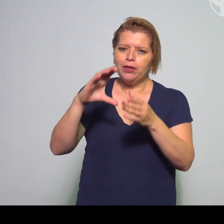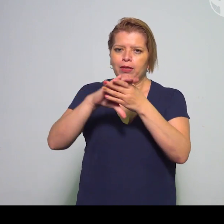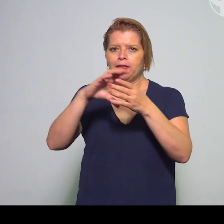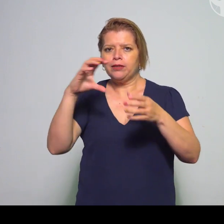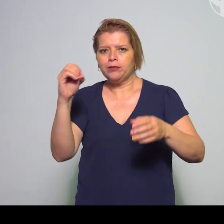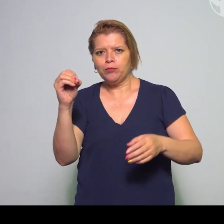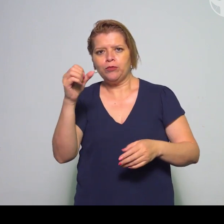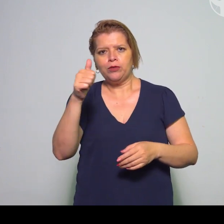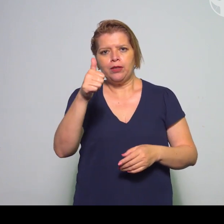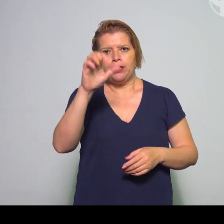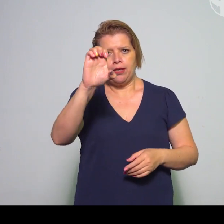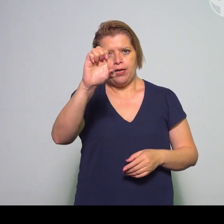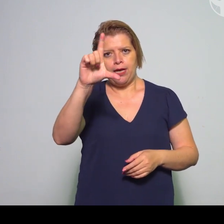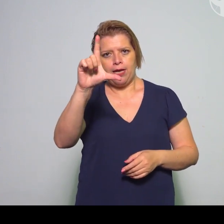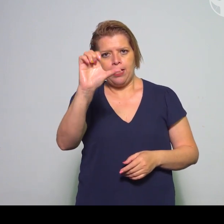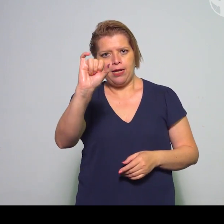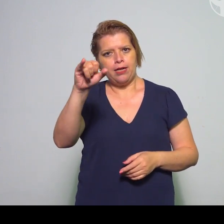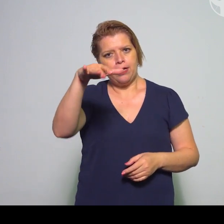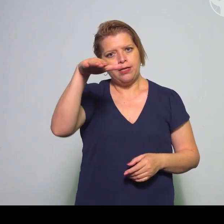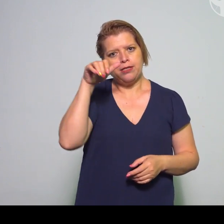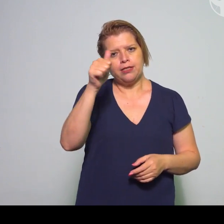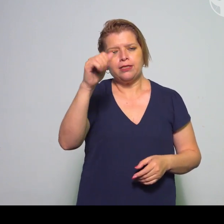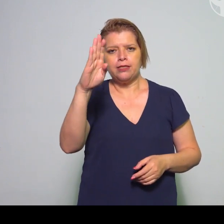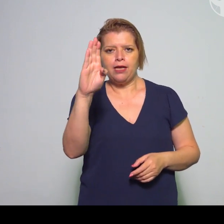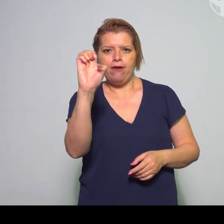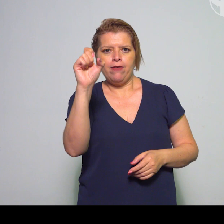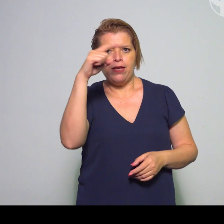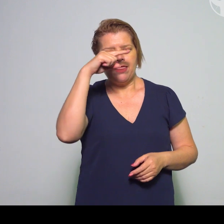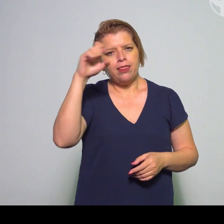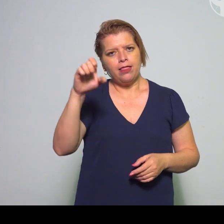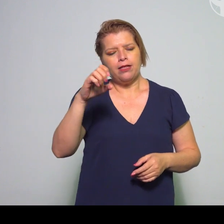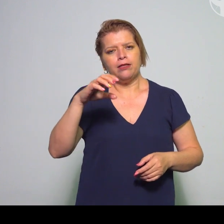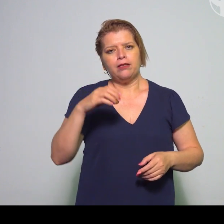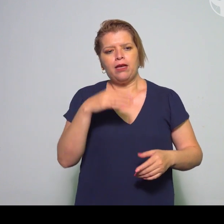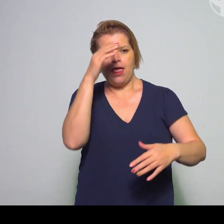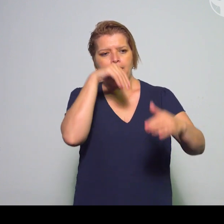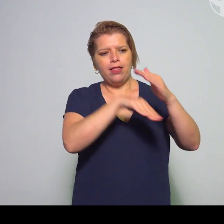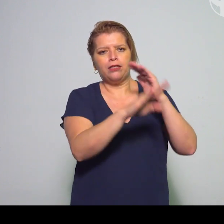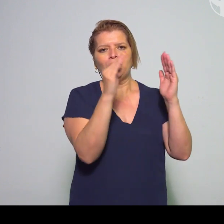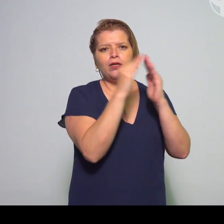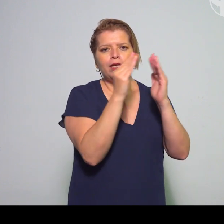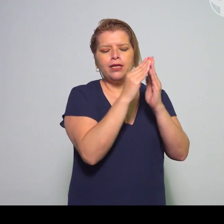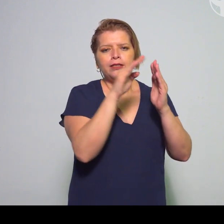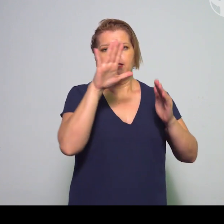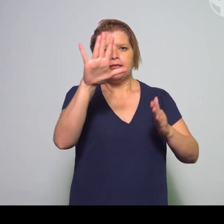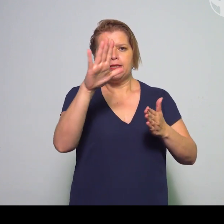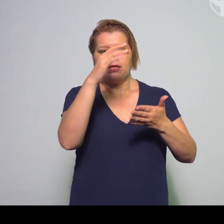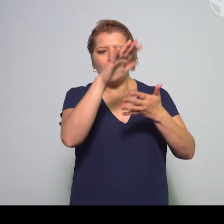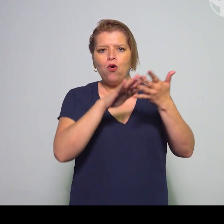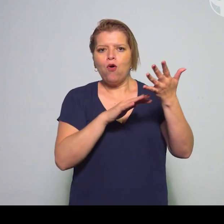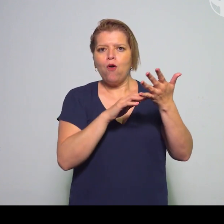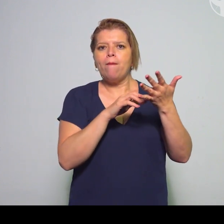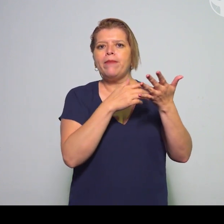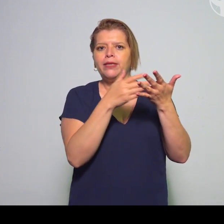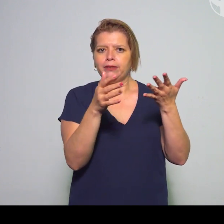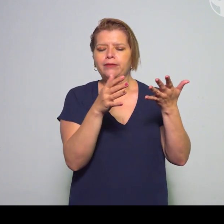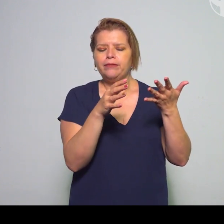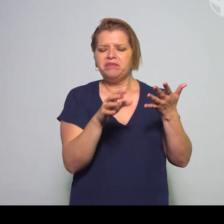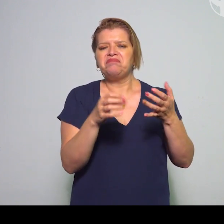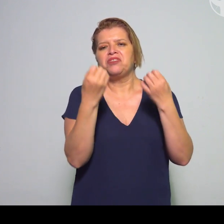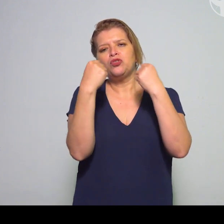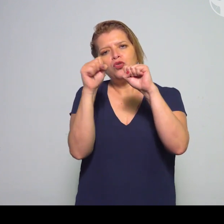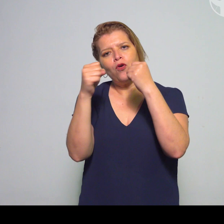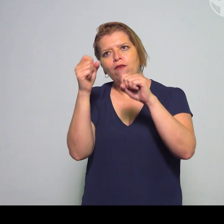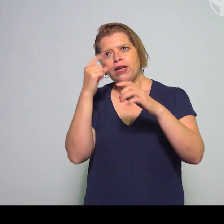su esposa Elizabeth quedó encinta y se mantuvo recluida por 5 meses. Esto decía ella: es obra